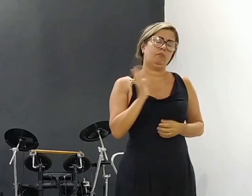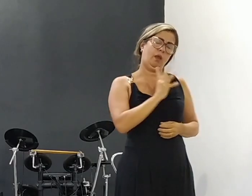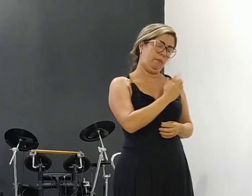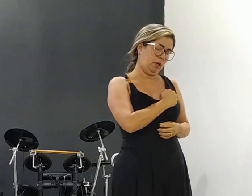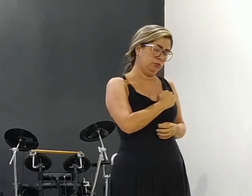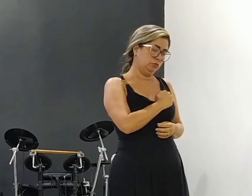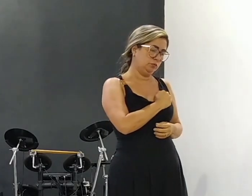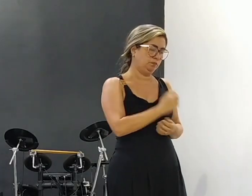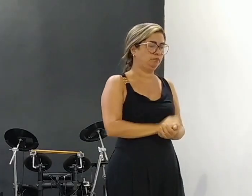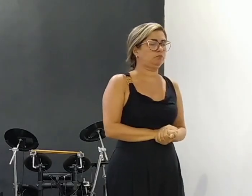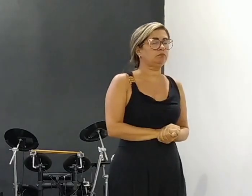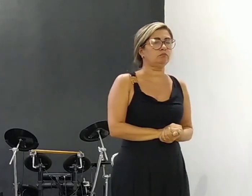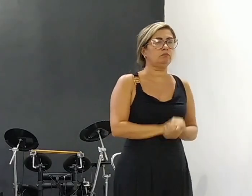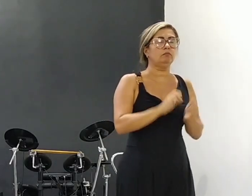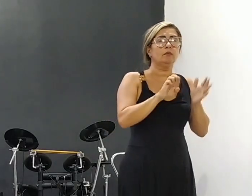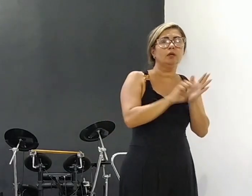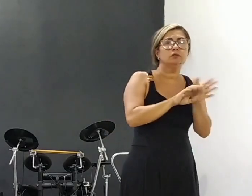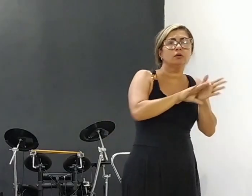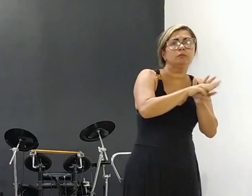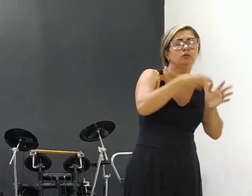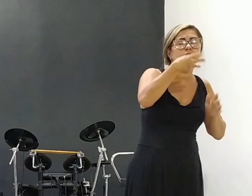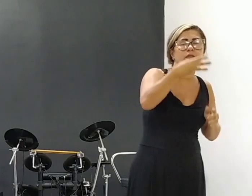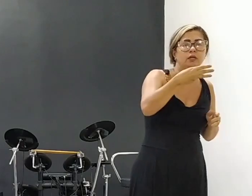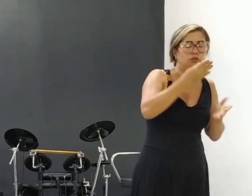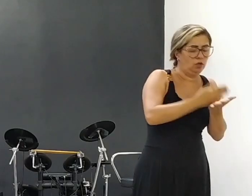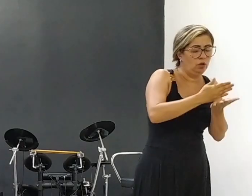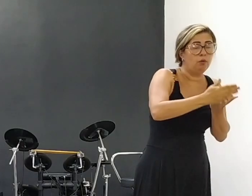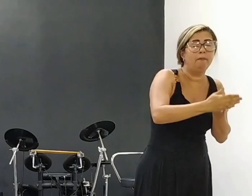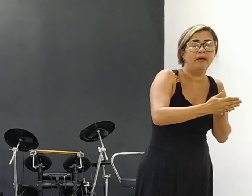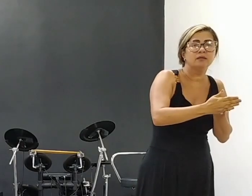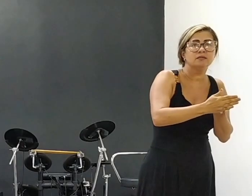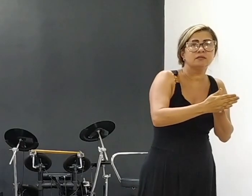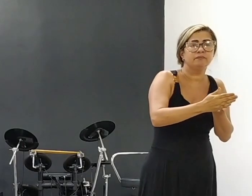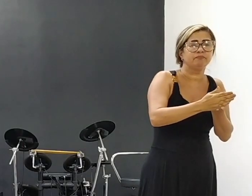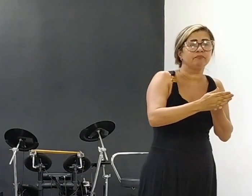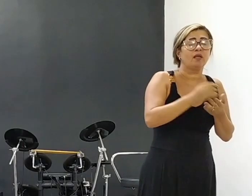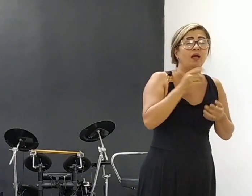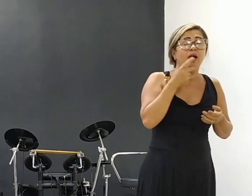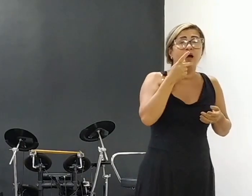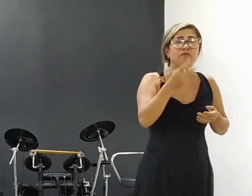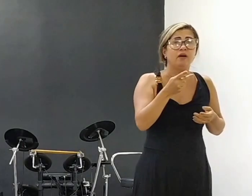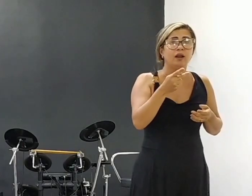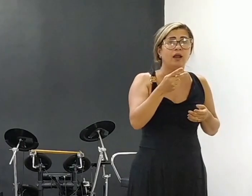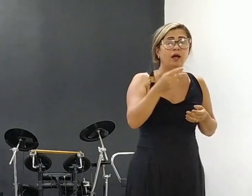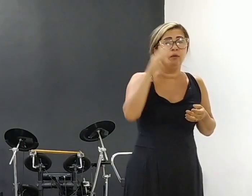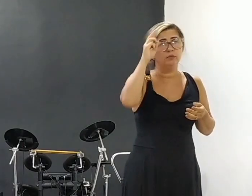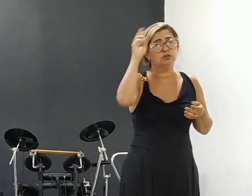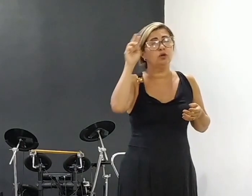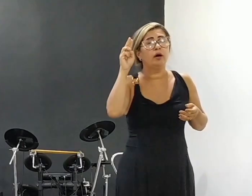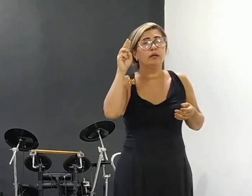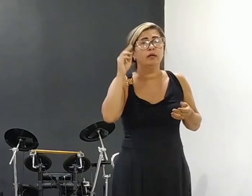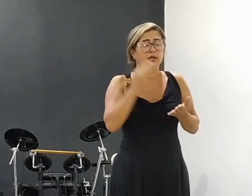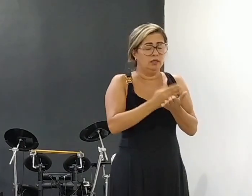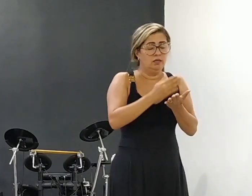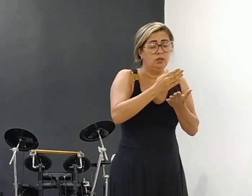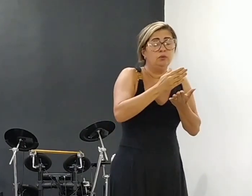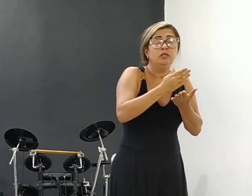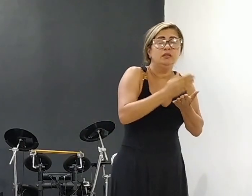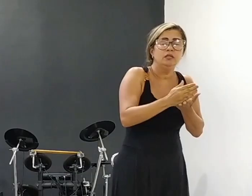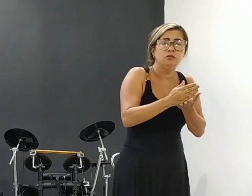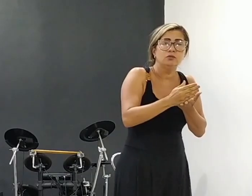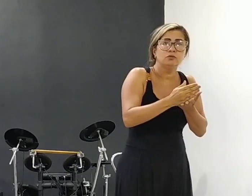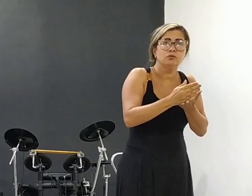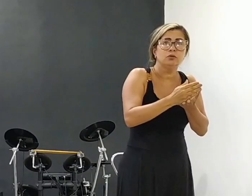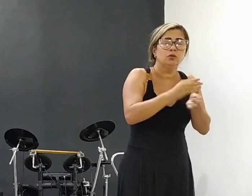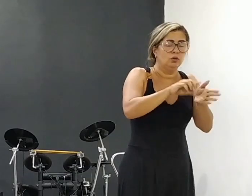Amados, Êxodo capítulo 3, ele começa a narrar uma história que ela tem um início ainda